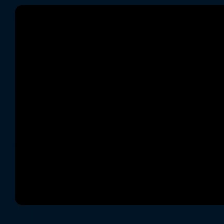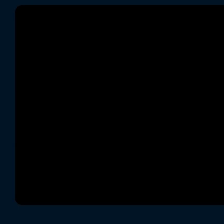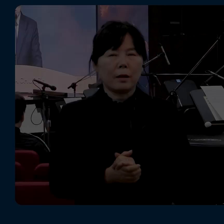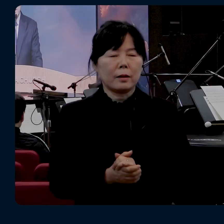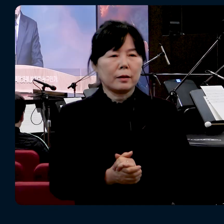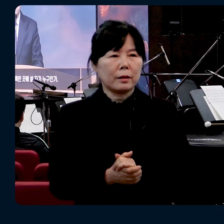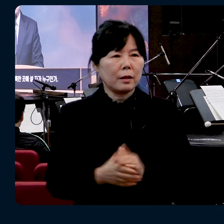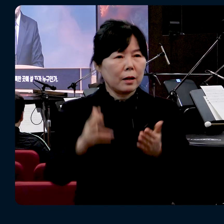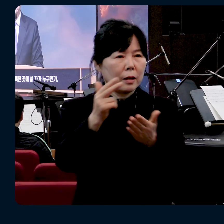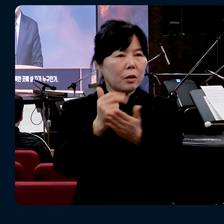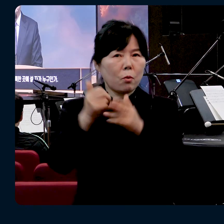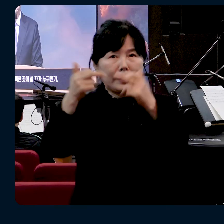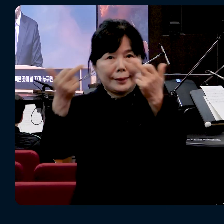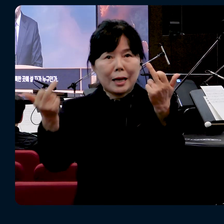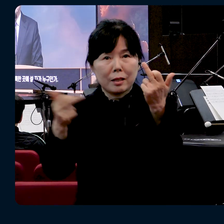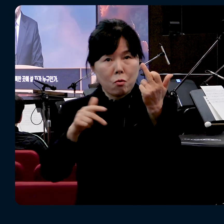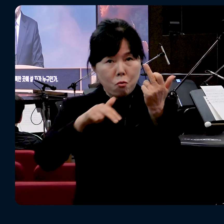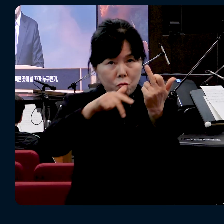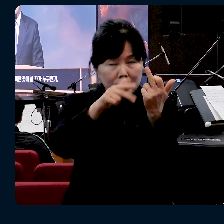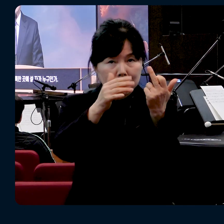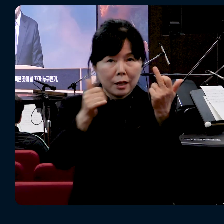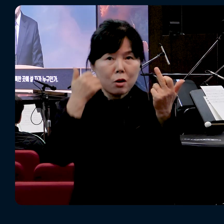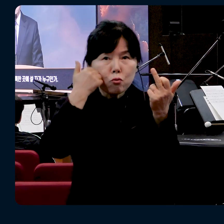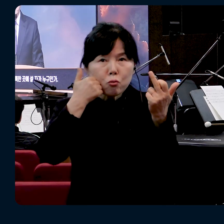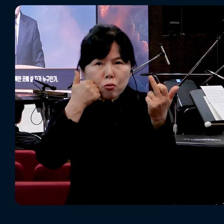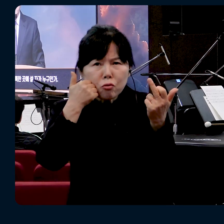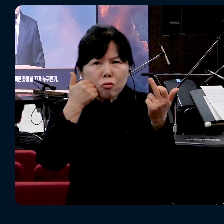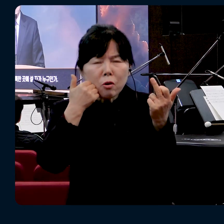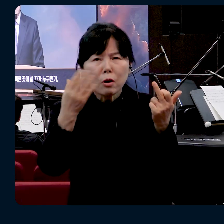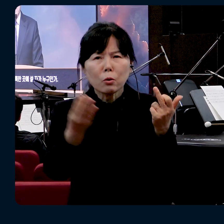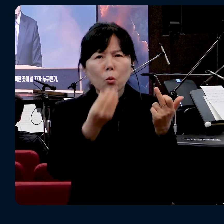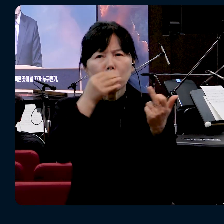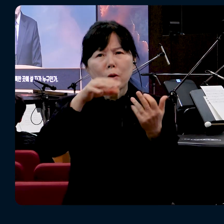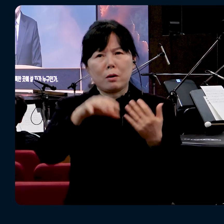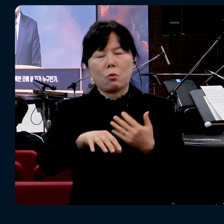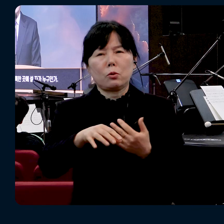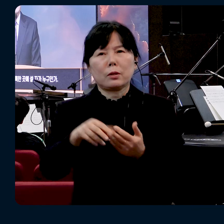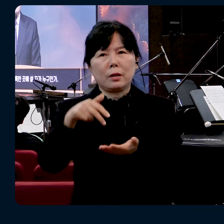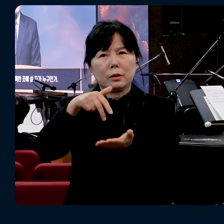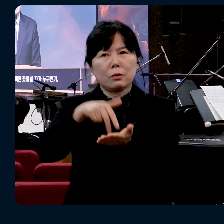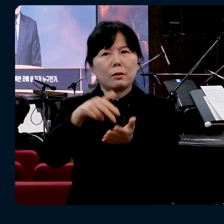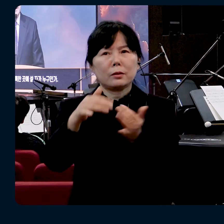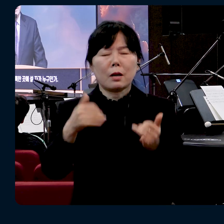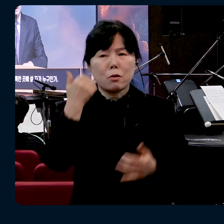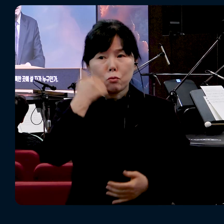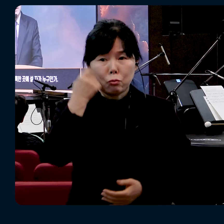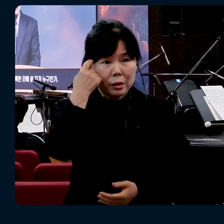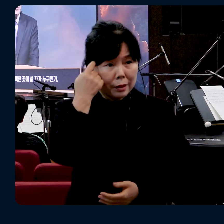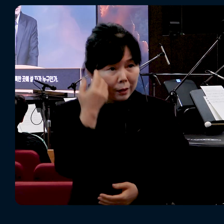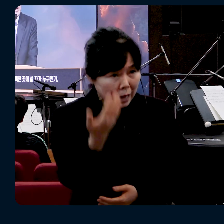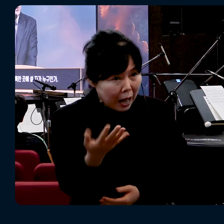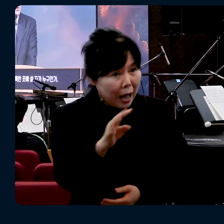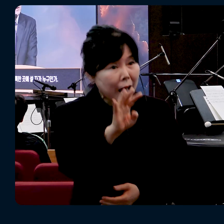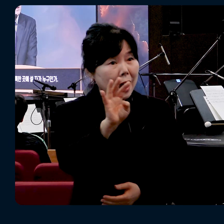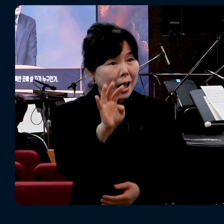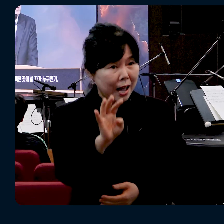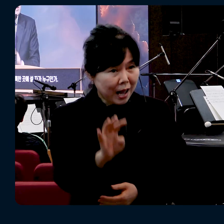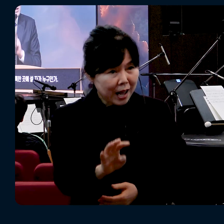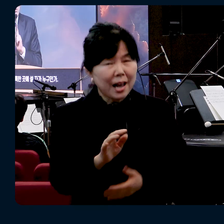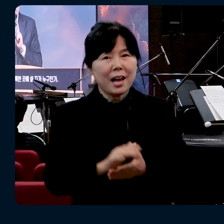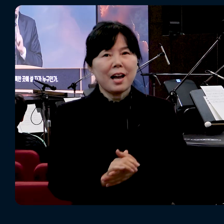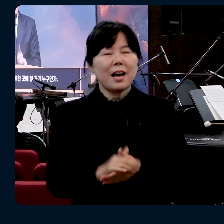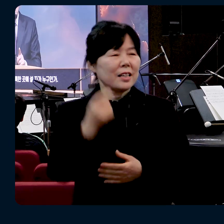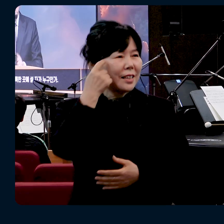여호와의 산에 오를 자가 누구며 그의 거룩한 곳에 설 자가 누구인가? 우리는 계속